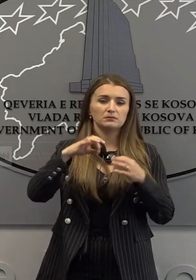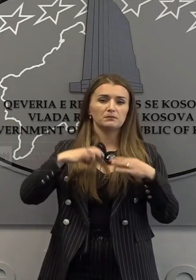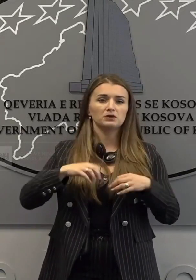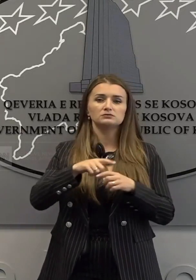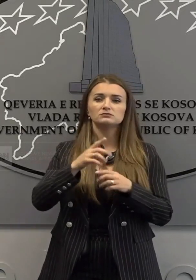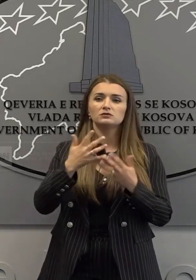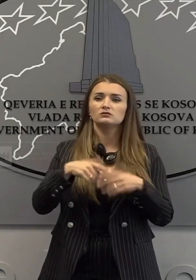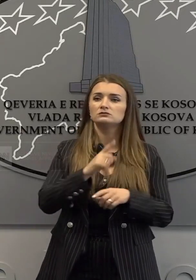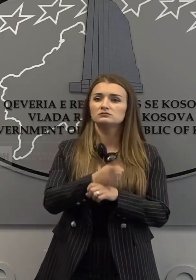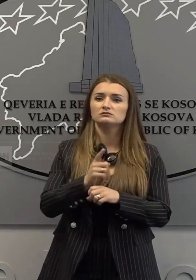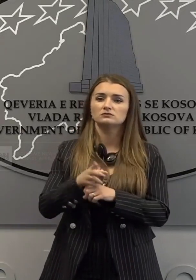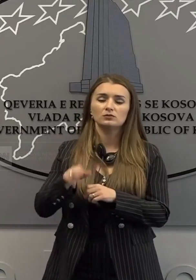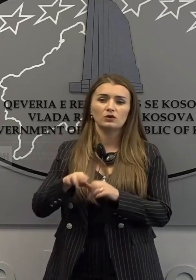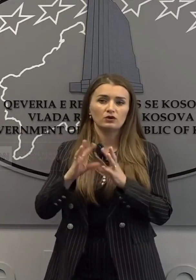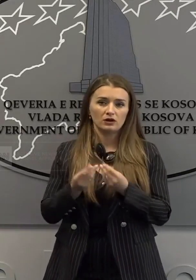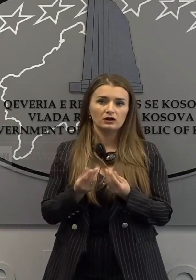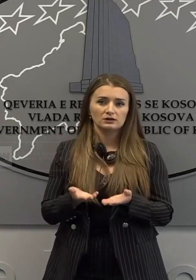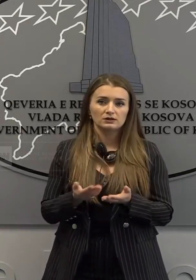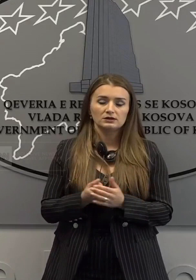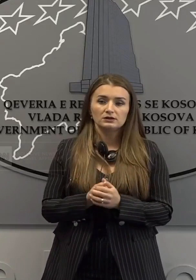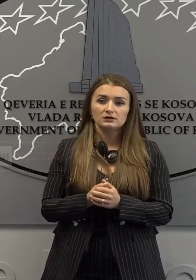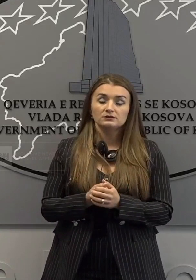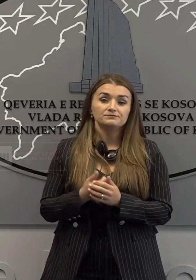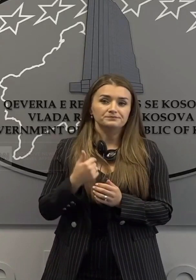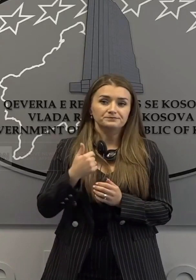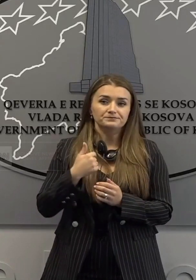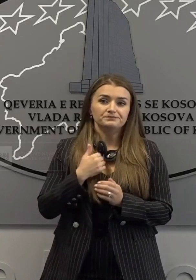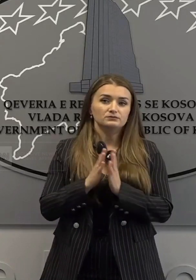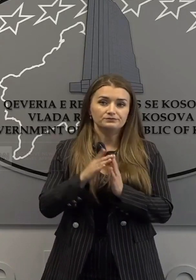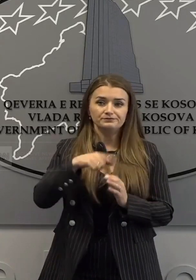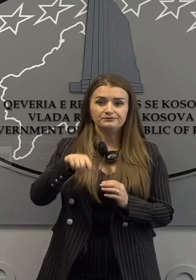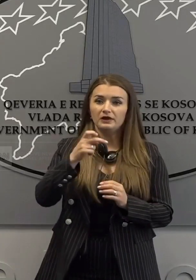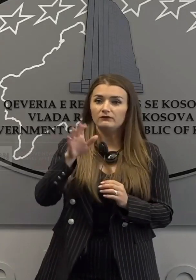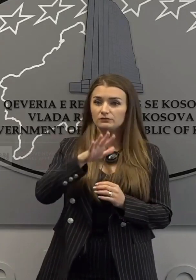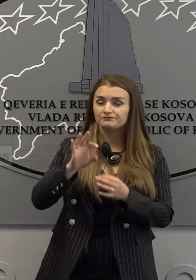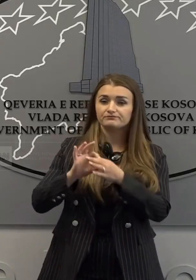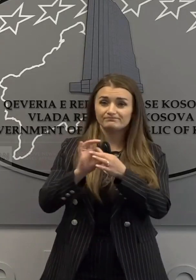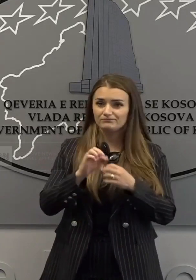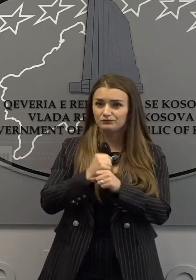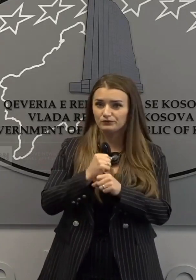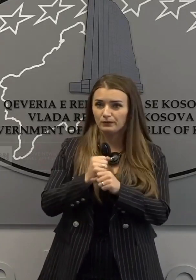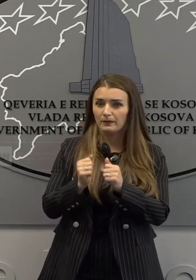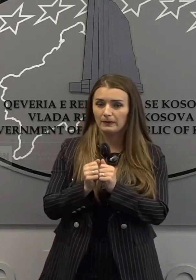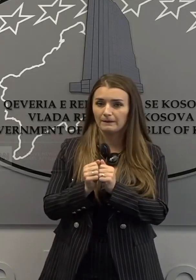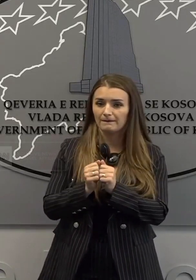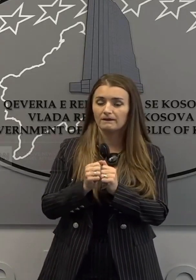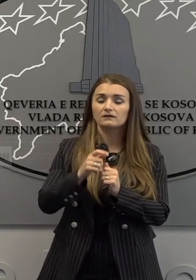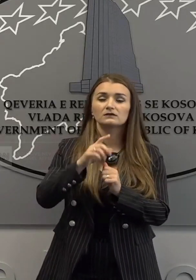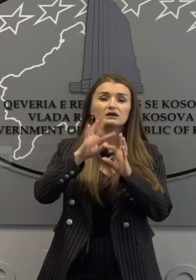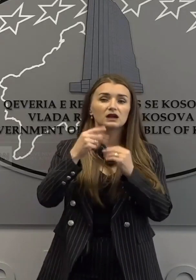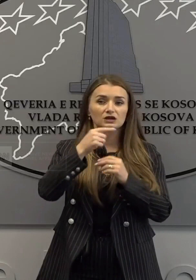prokuror. Andaj, ne ju bëjmë thirrje faktorëve ndërkombëtar, që të gjithë shqiptarët të si të përmbahen në burgjet